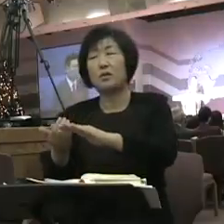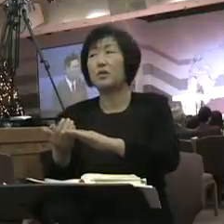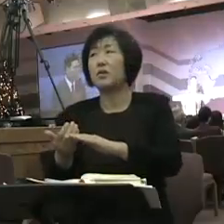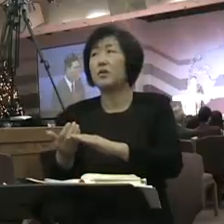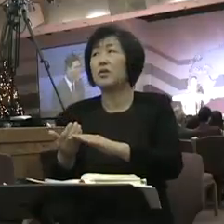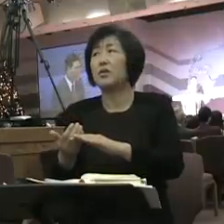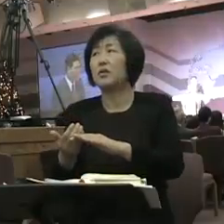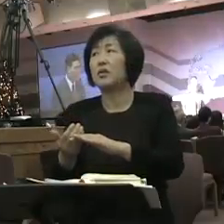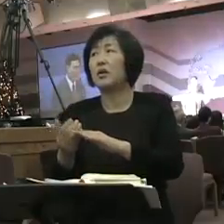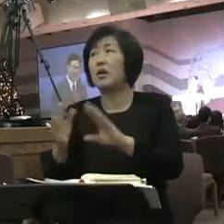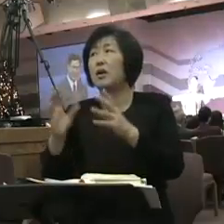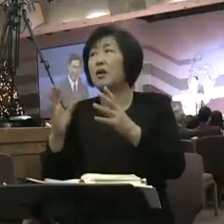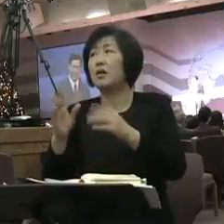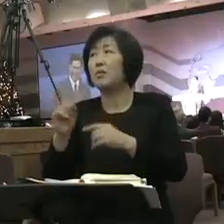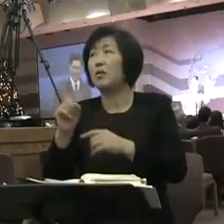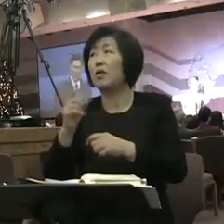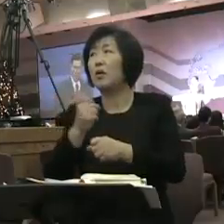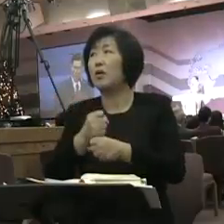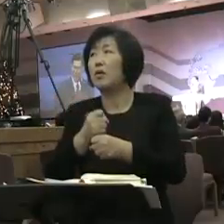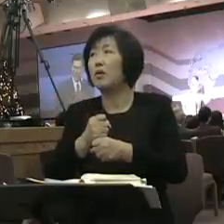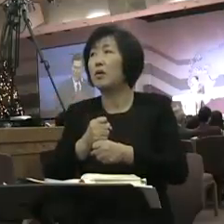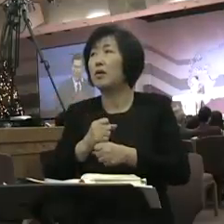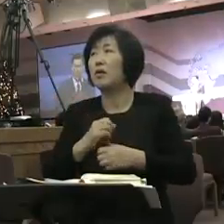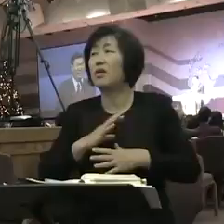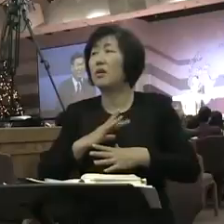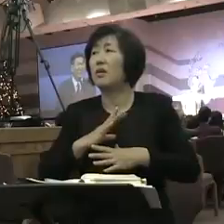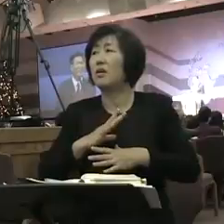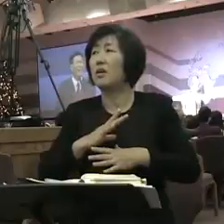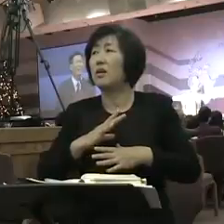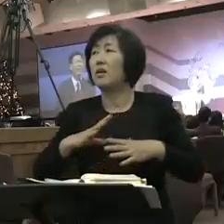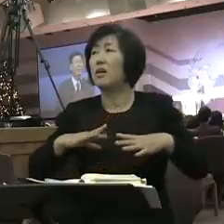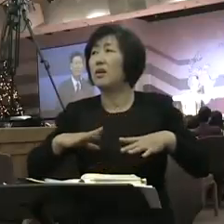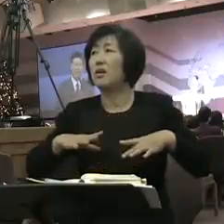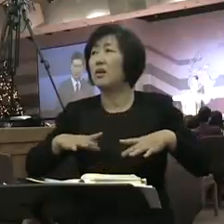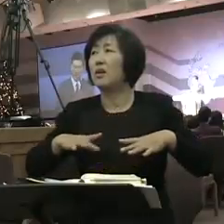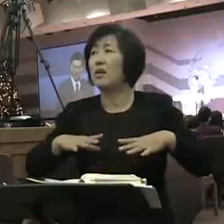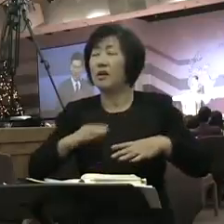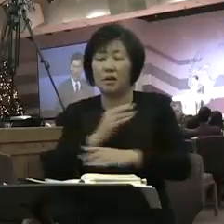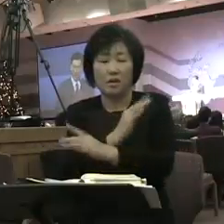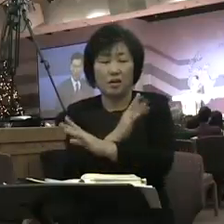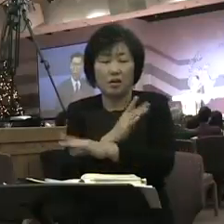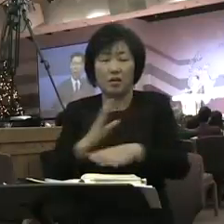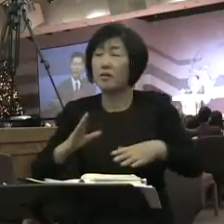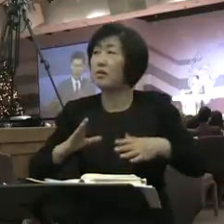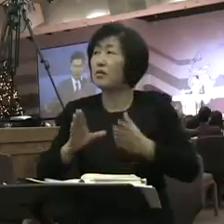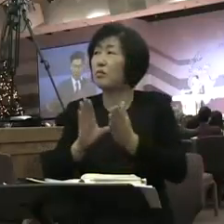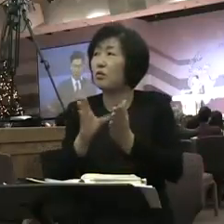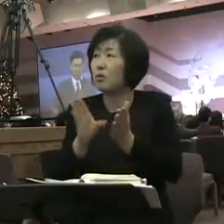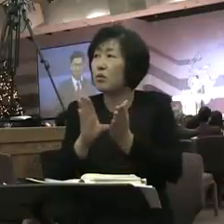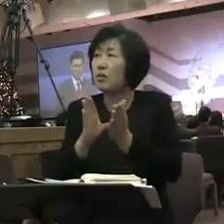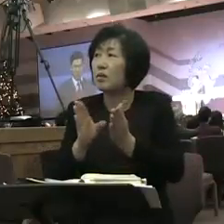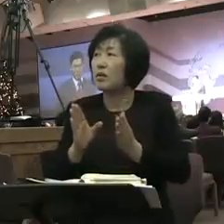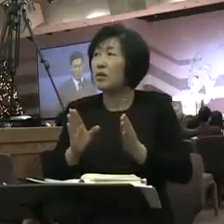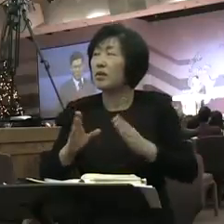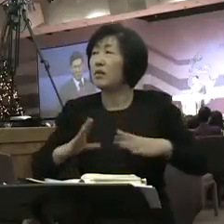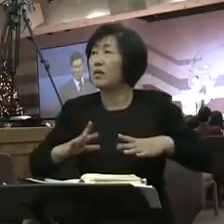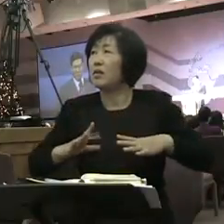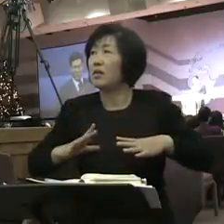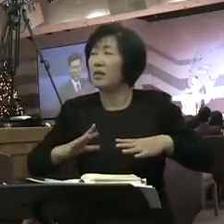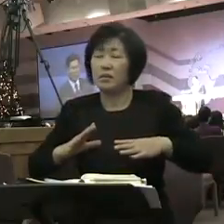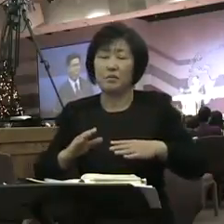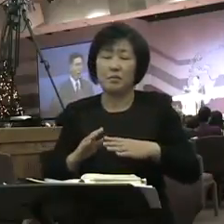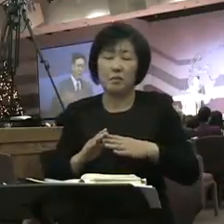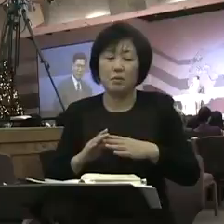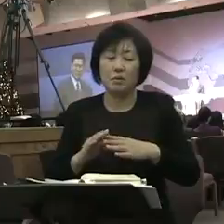어린애들이 보통 뭐를 갖고 자랑을 합니까? 자기가 가지고 있는 장난감을 가지고 자랑을 하지요. 난 뭐가 있어? 그러면은 또